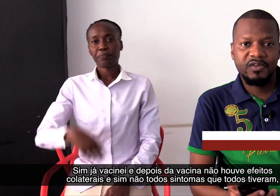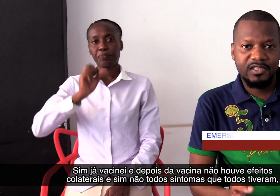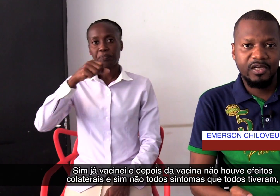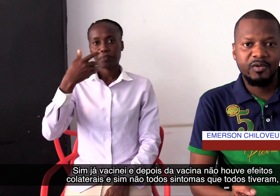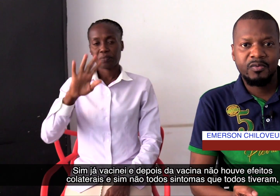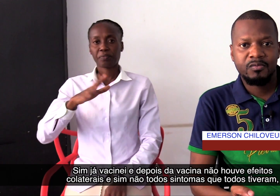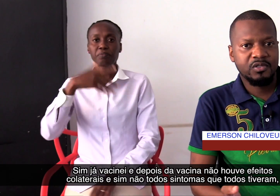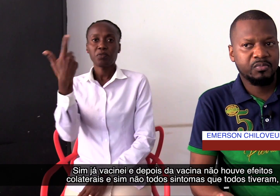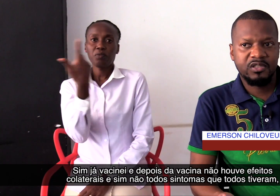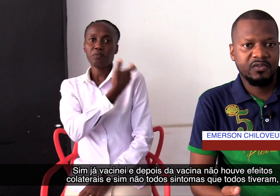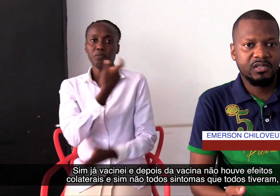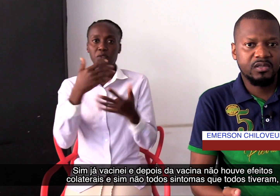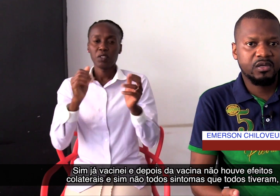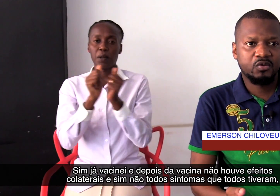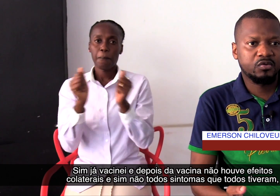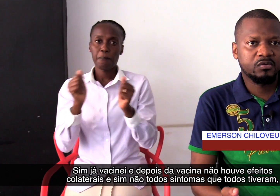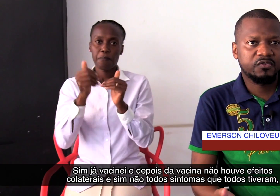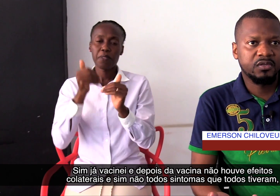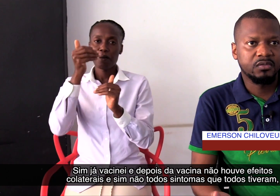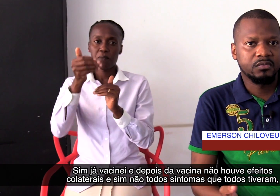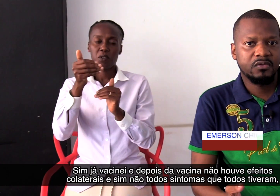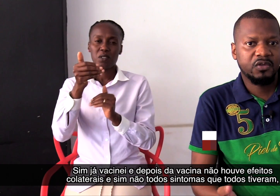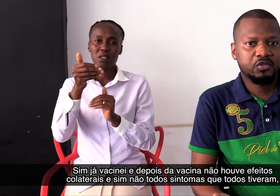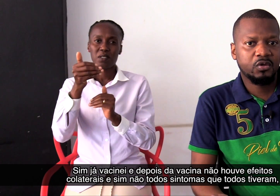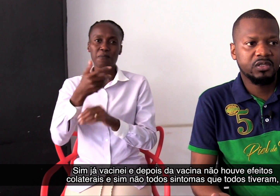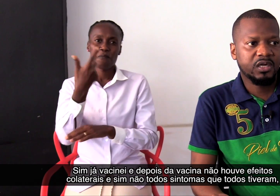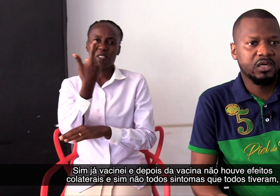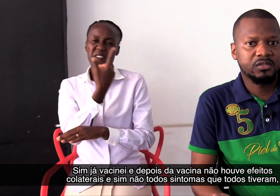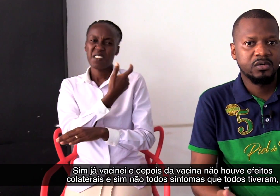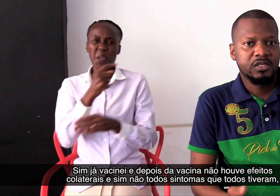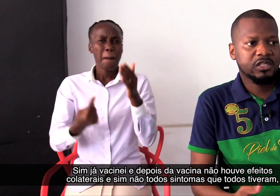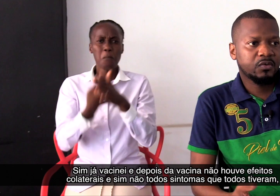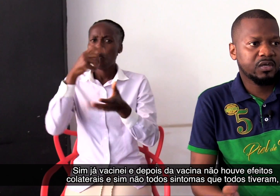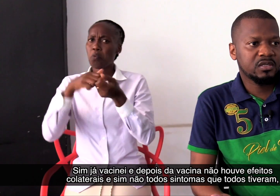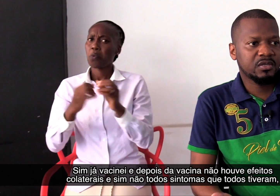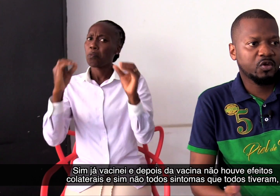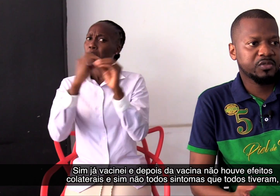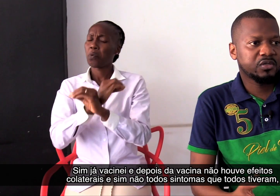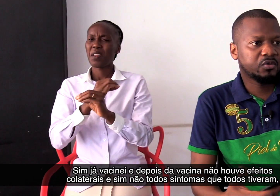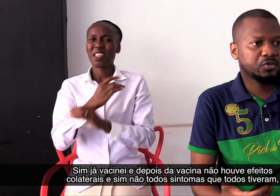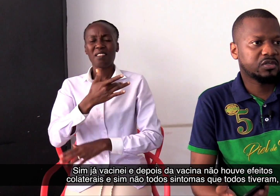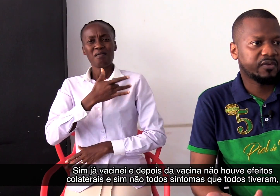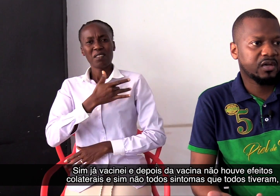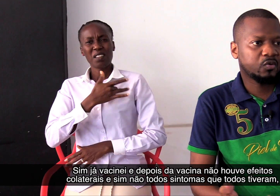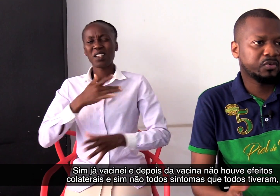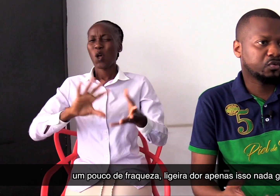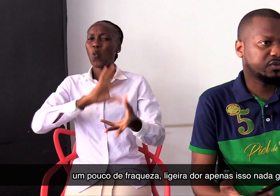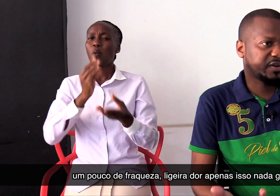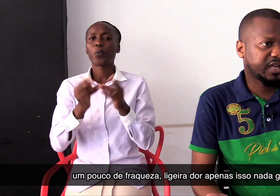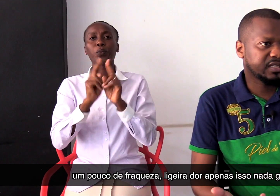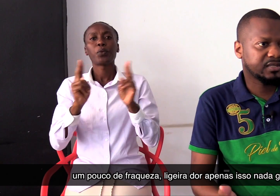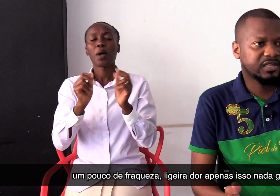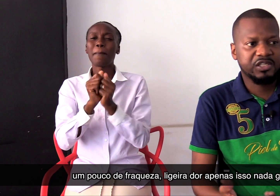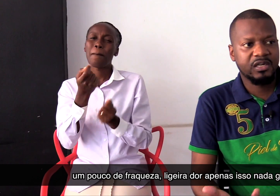já vacinei, mas após a vacinação não vi efeitos colaterais, senão aqueles sintomas que todos tiveram, um pouco